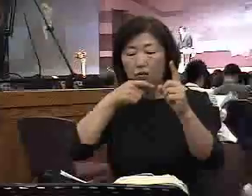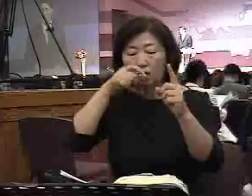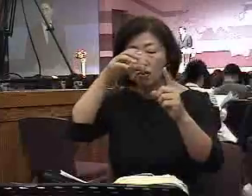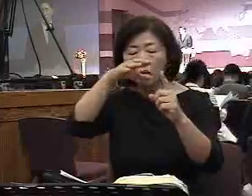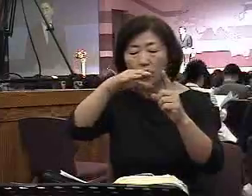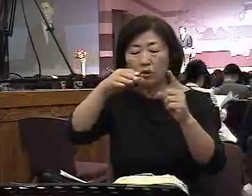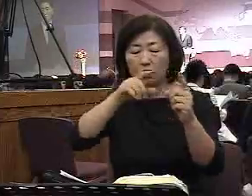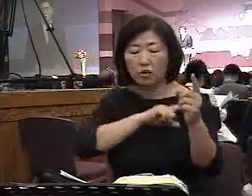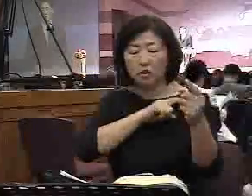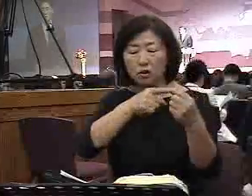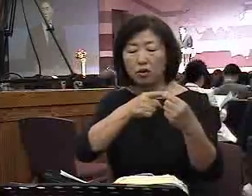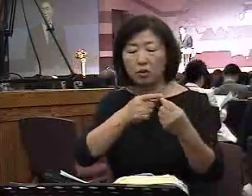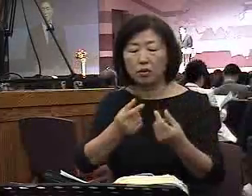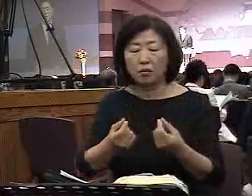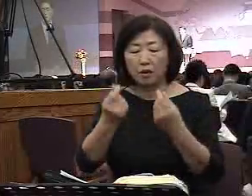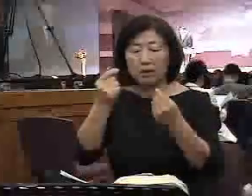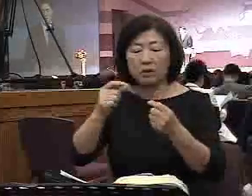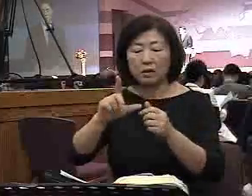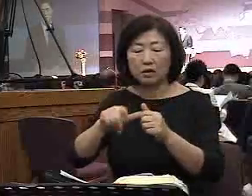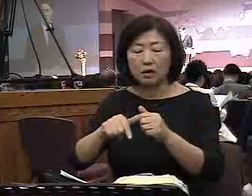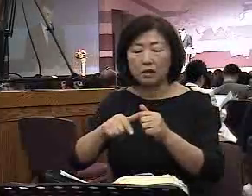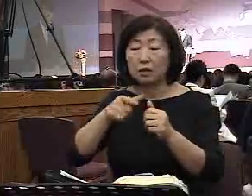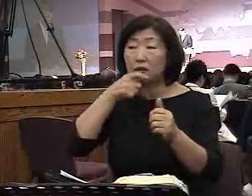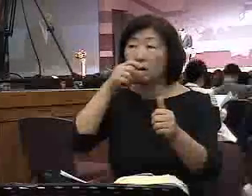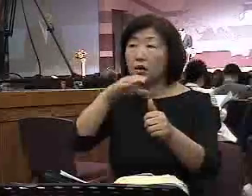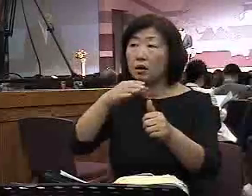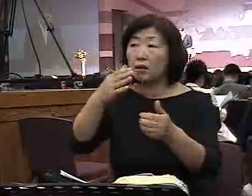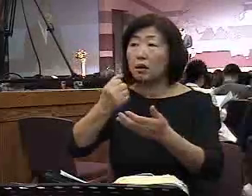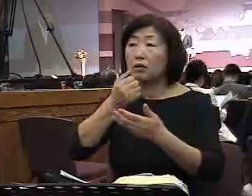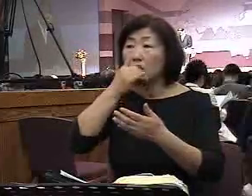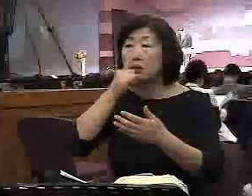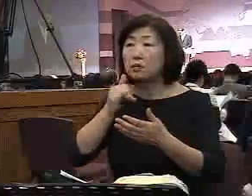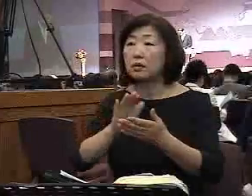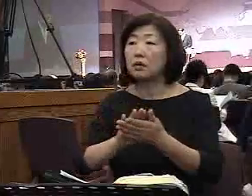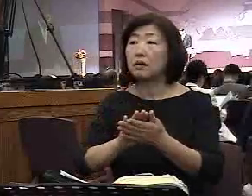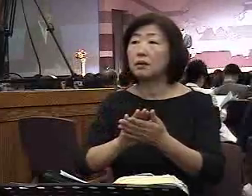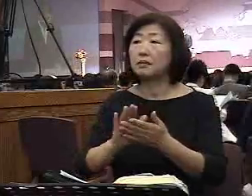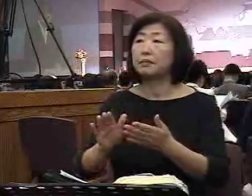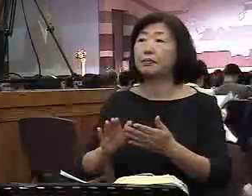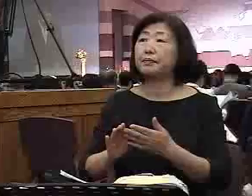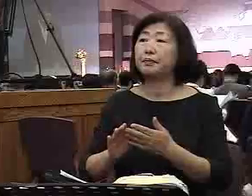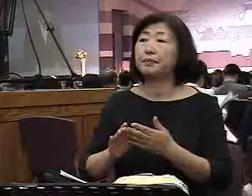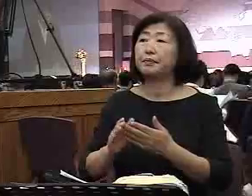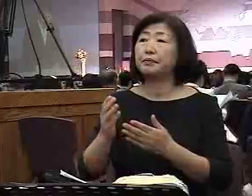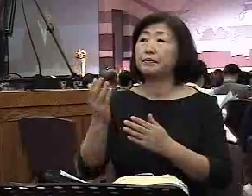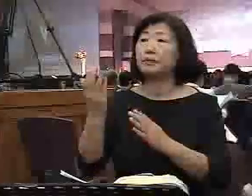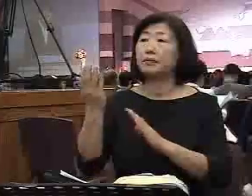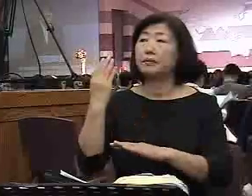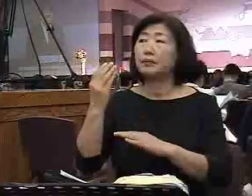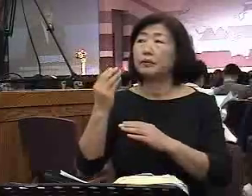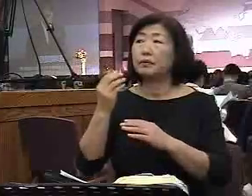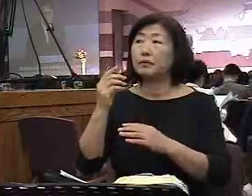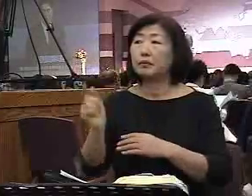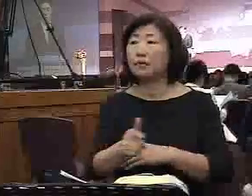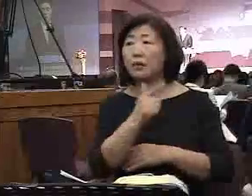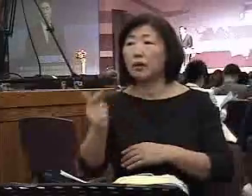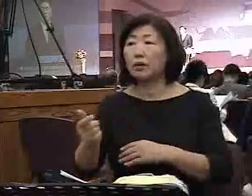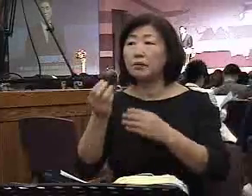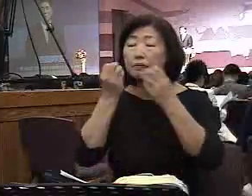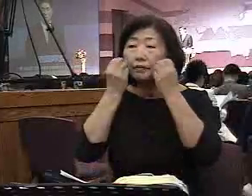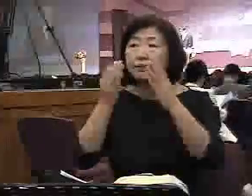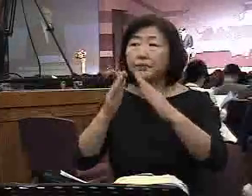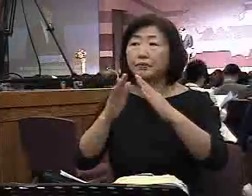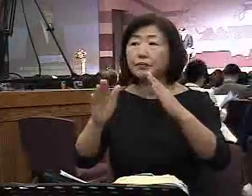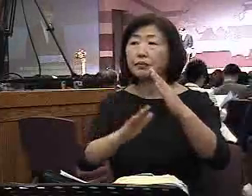가장 먼저 가장 빠른 시간에 세례를 받으실 수가 있습니다. 전반기 1일 새가족반이